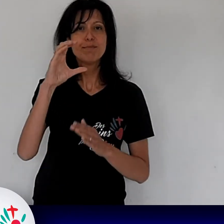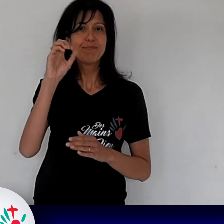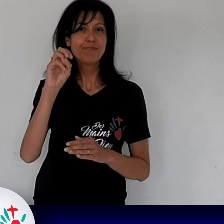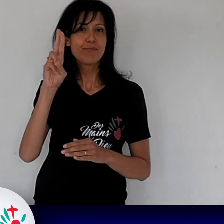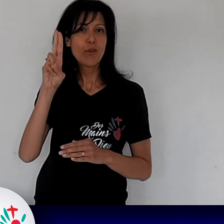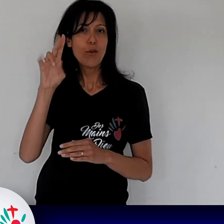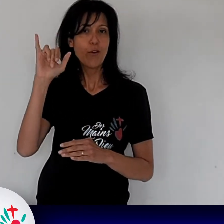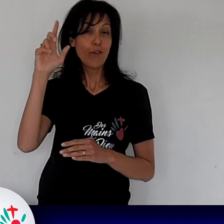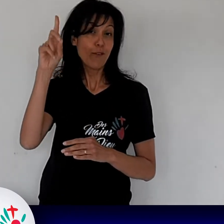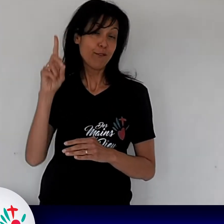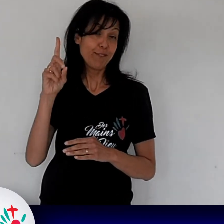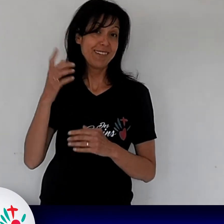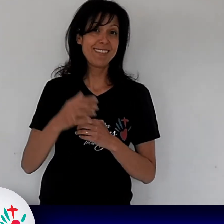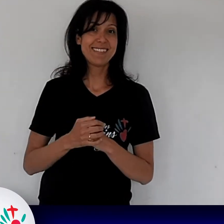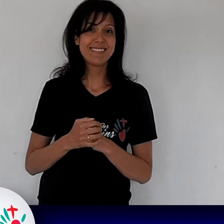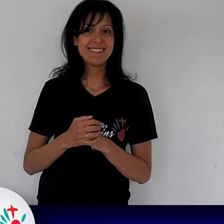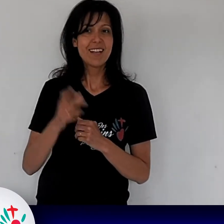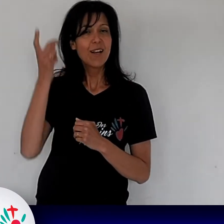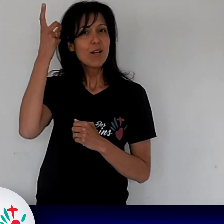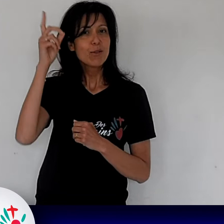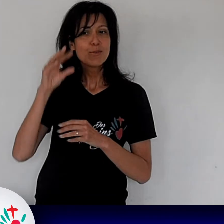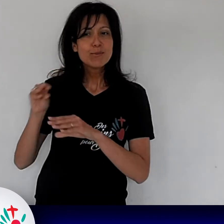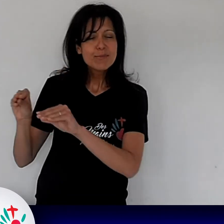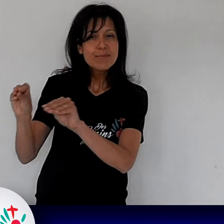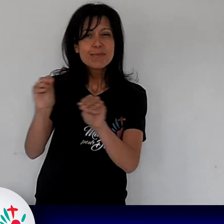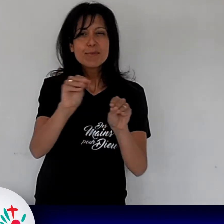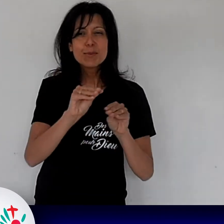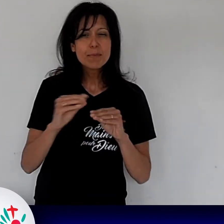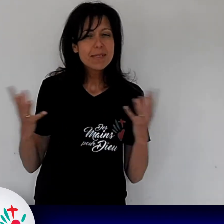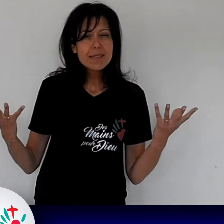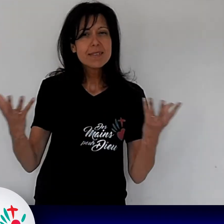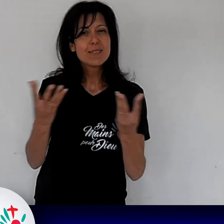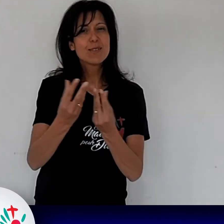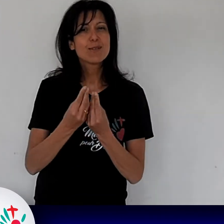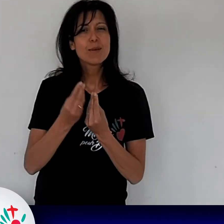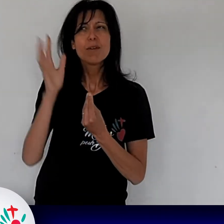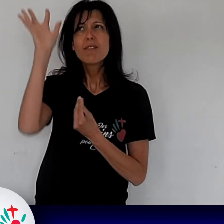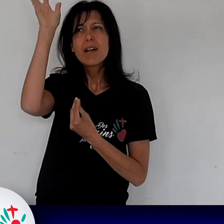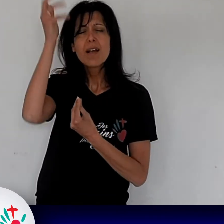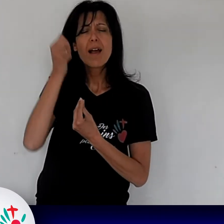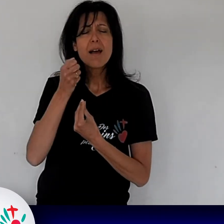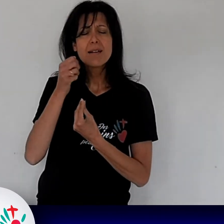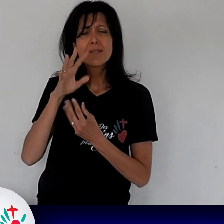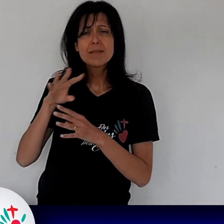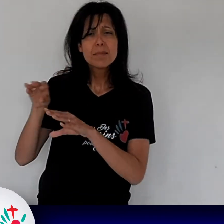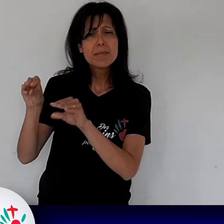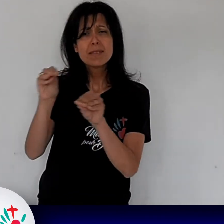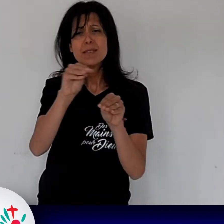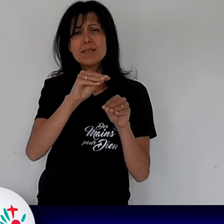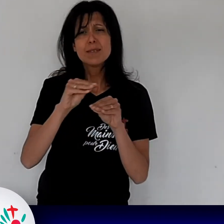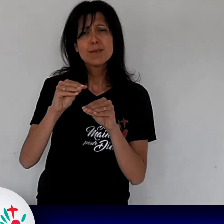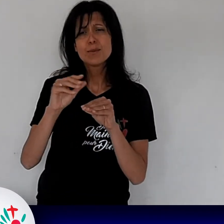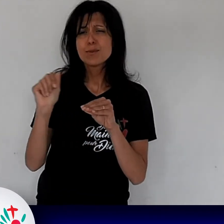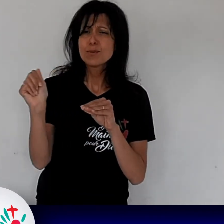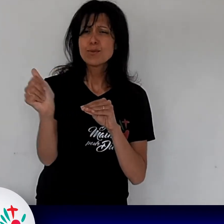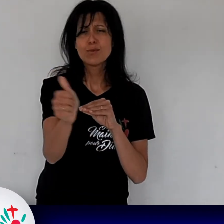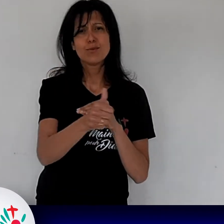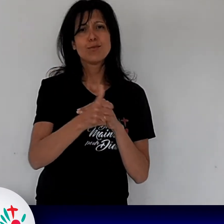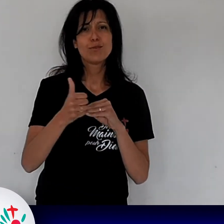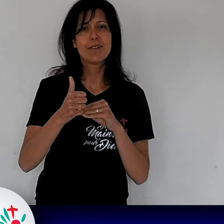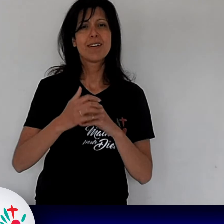puisse nous bénir ensemble aujourd'hui. Que sa grâce, sa bénédiction soit sur nos vies, dans nos cœurs et dans nos